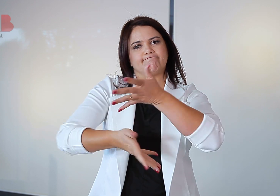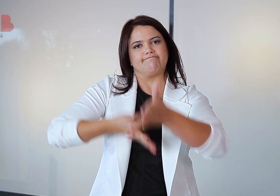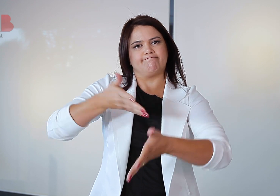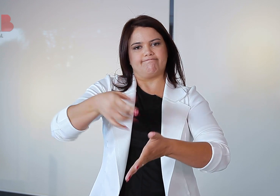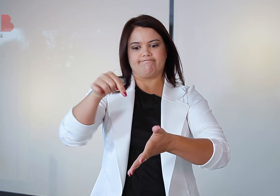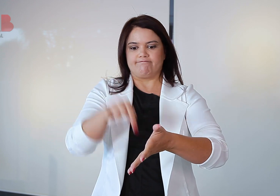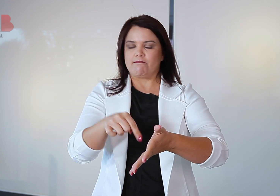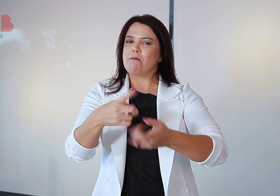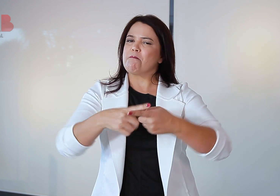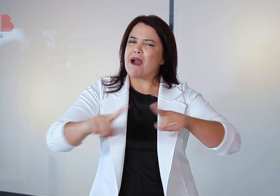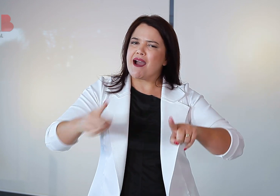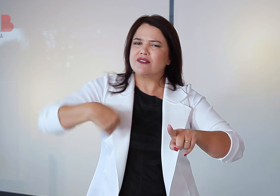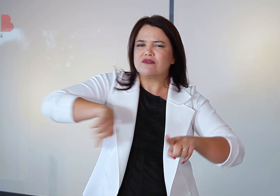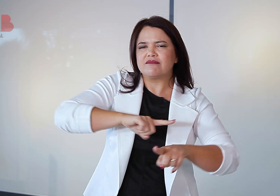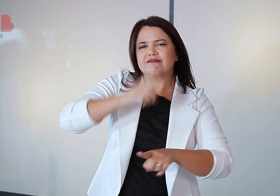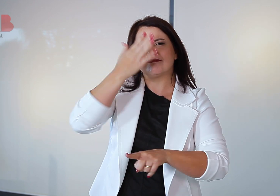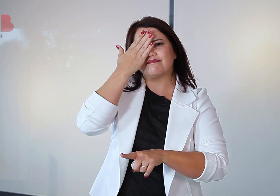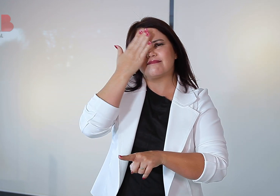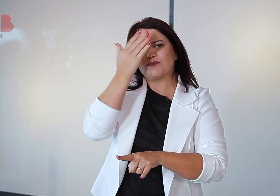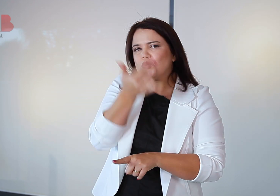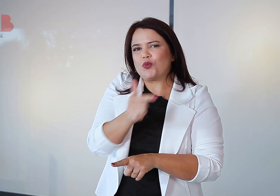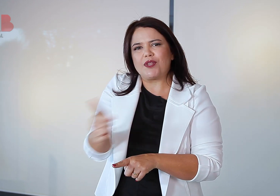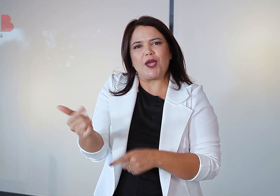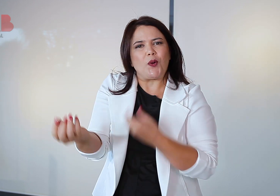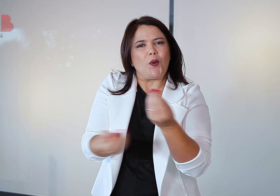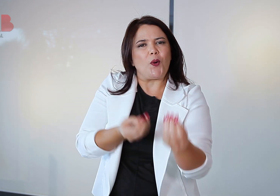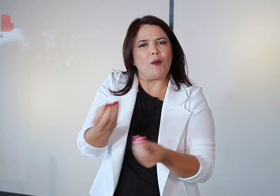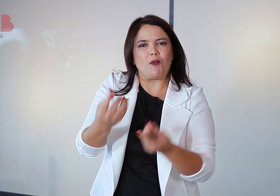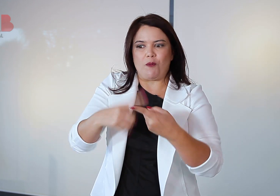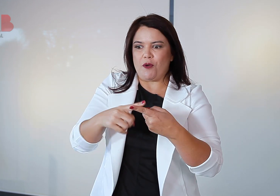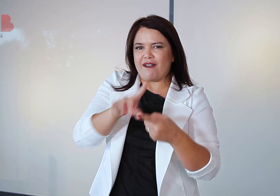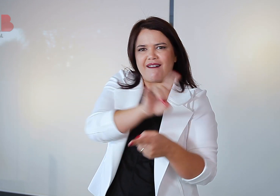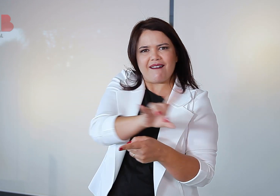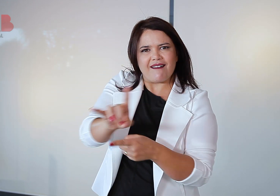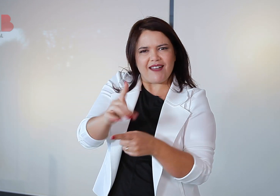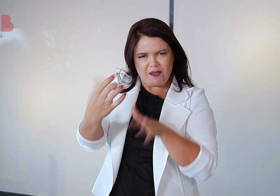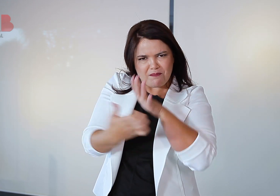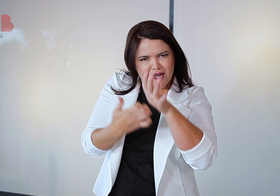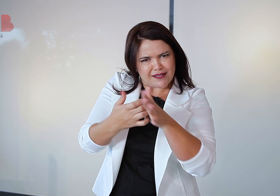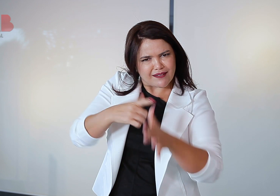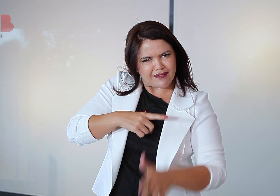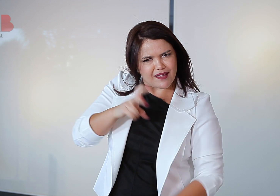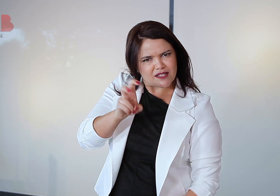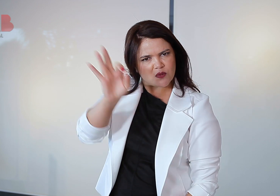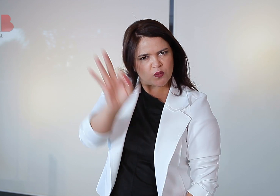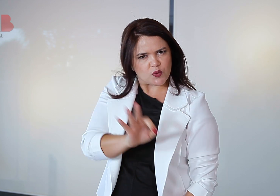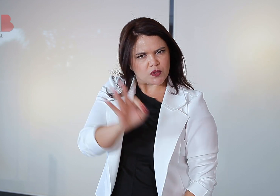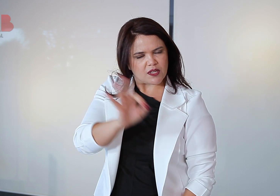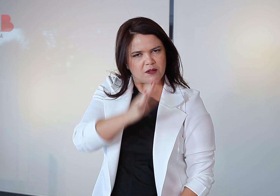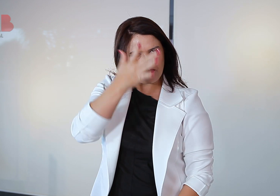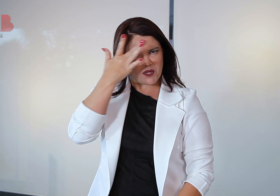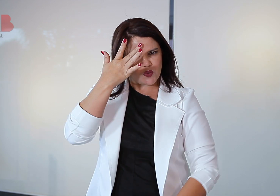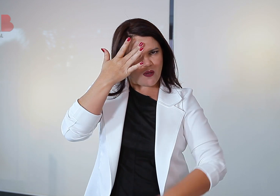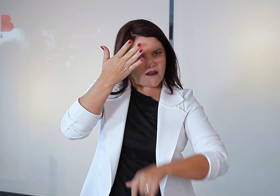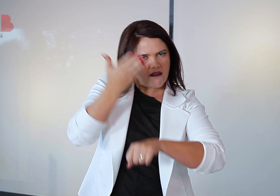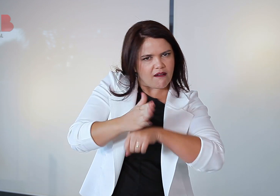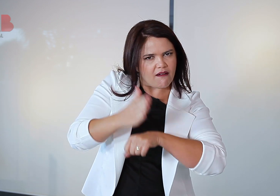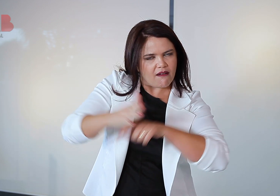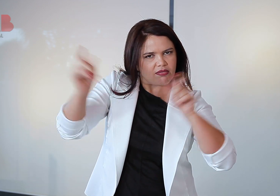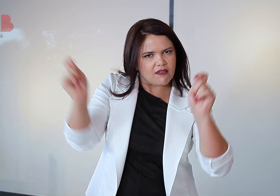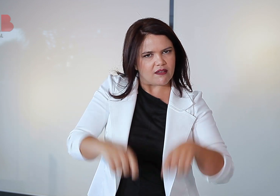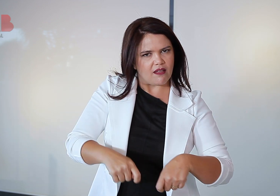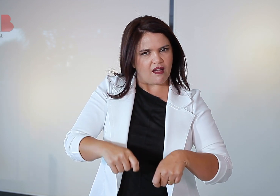da dificuldade dos locais públicos, nós sabemos que muitas empresas públicas ou em serviços públicos não têm